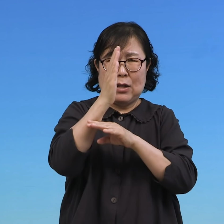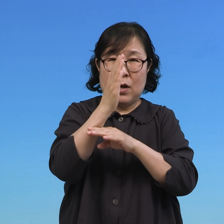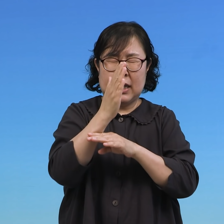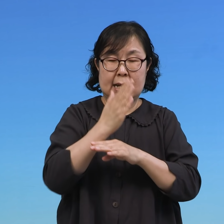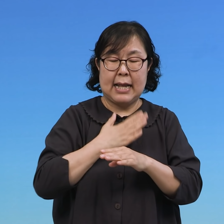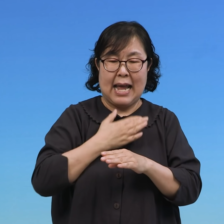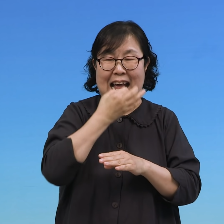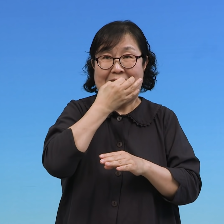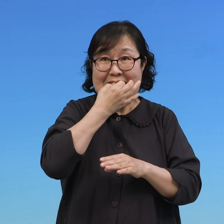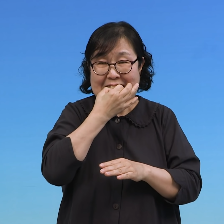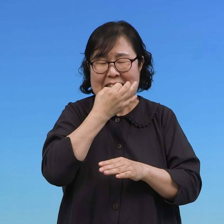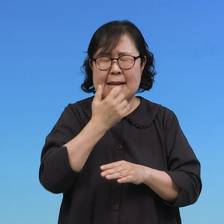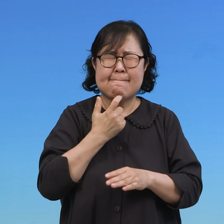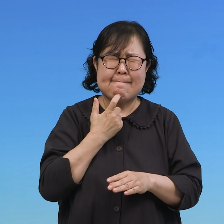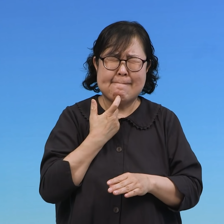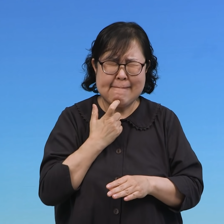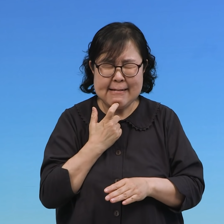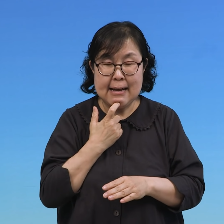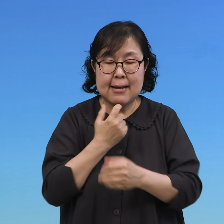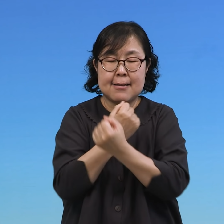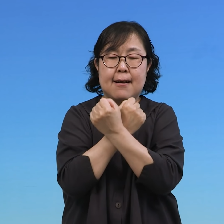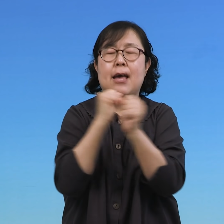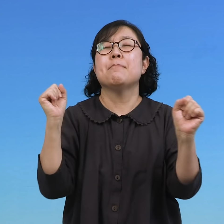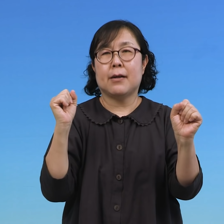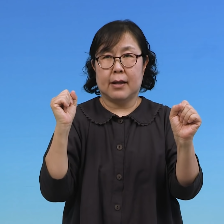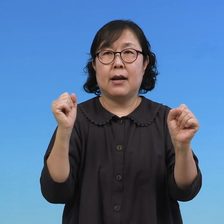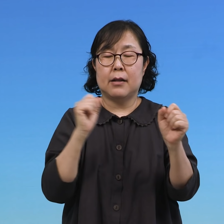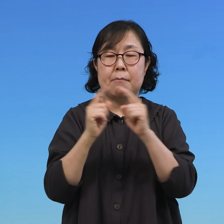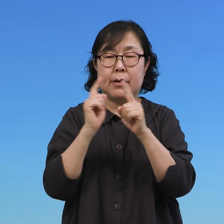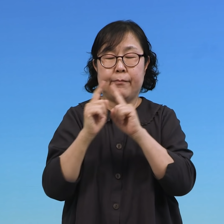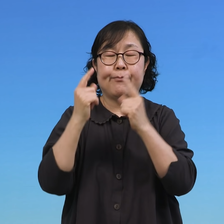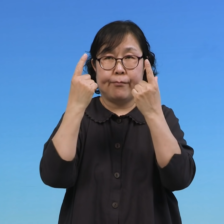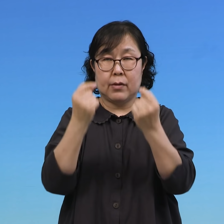과도한 자기 집착에서 벗어나라는 그런 말씀 아닙니까?